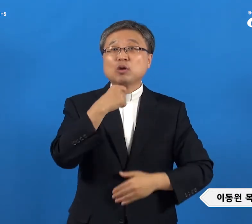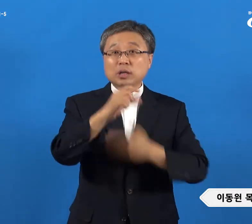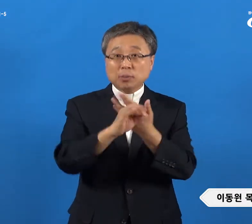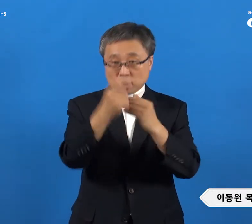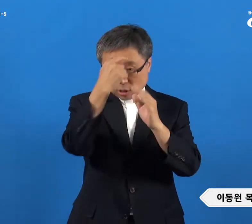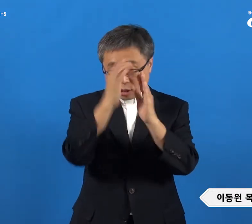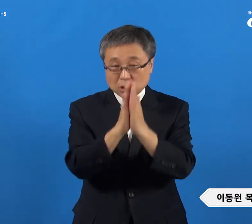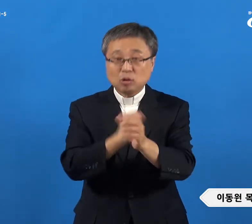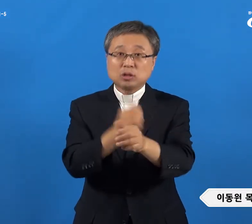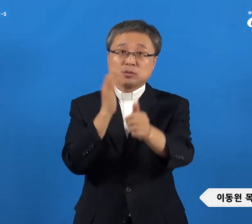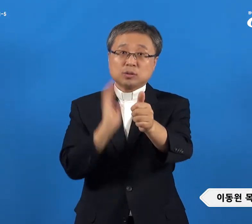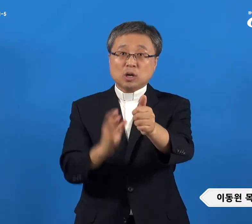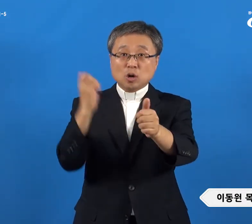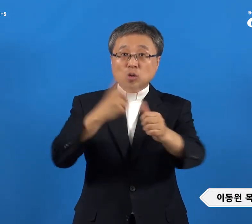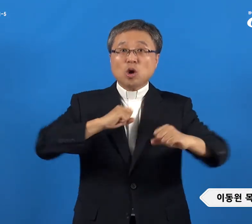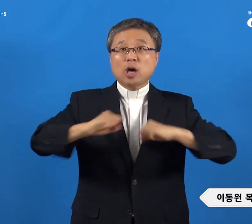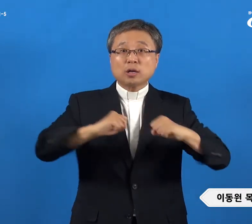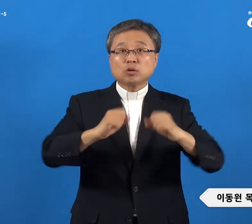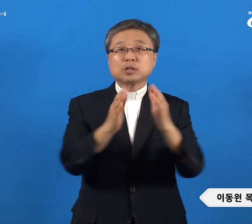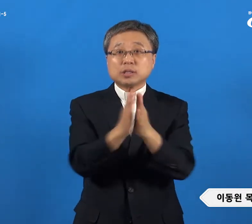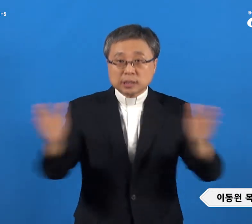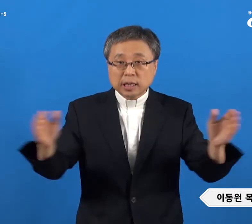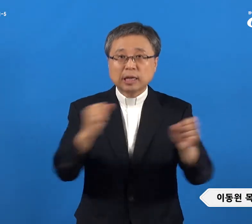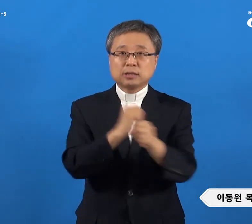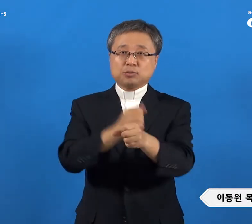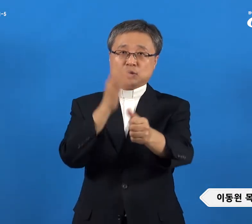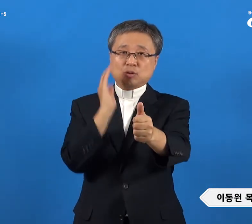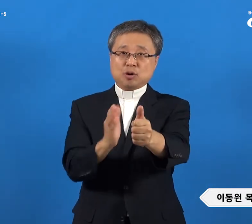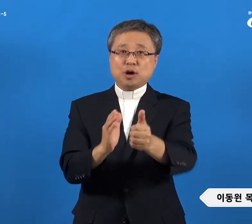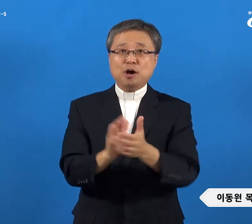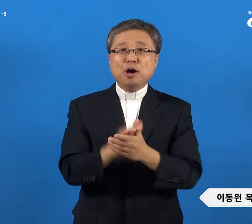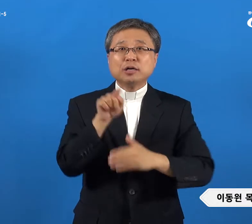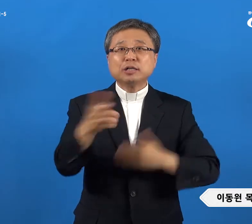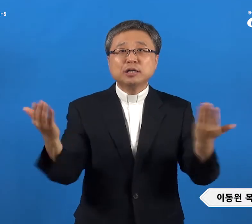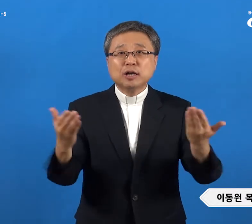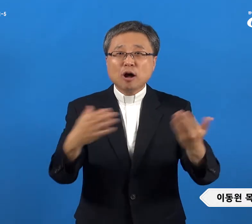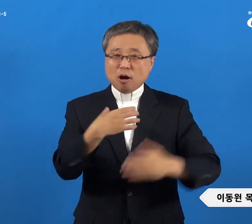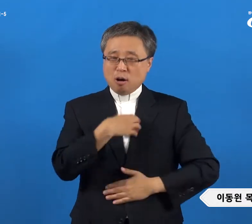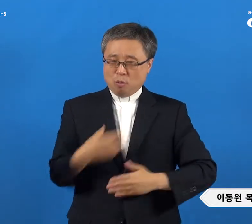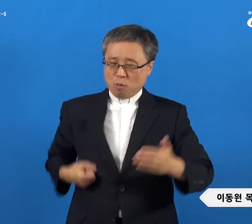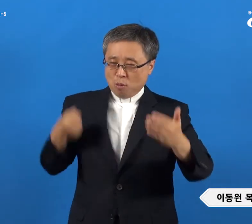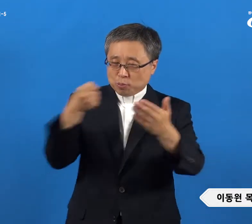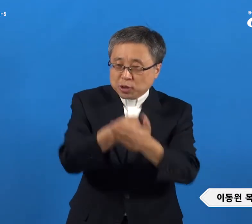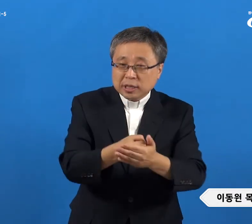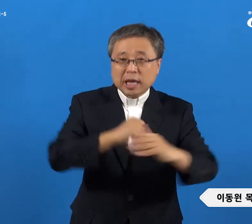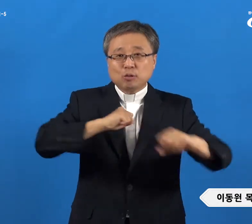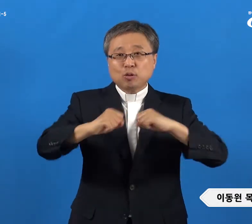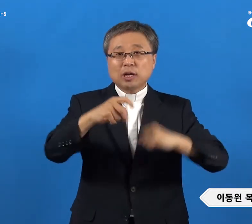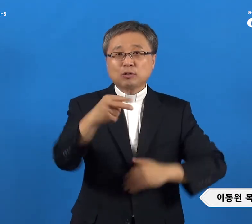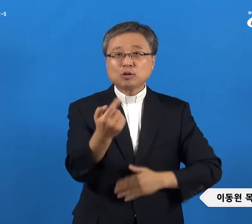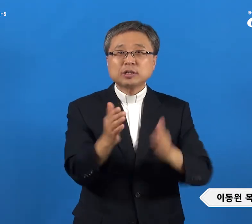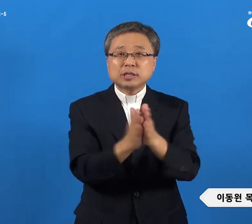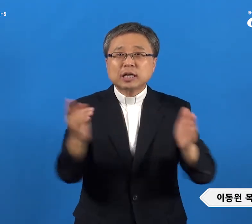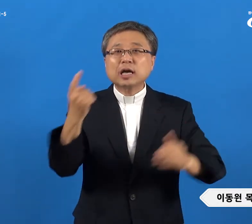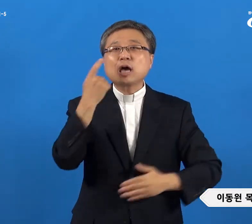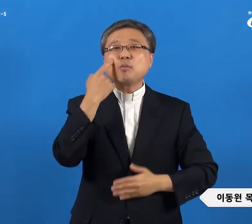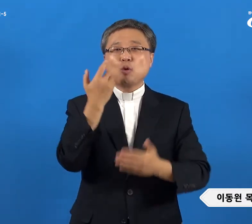기도하십시오. 그리고 행동을 시작하십시오. 그것이 모험적인 행동이라도 시작해 보십시오.